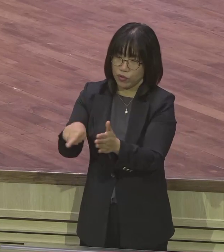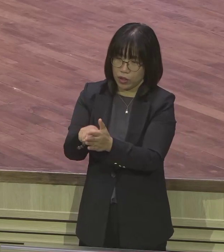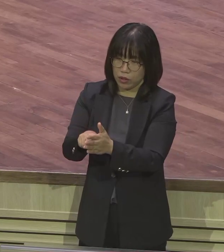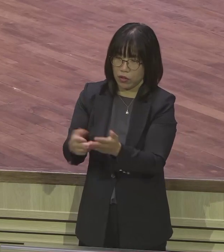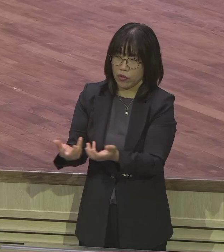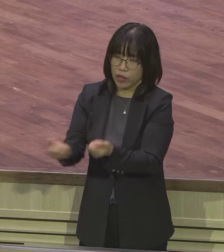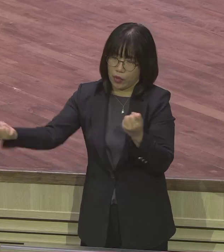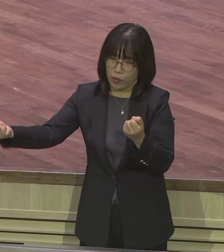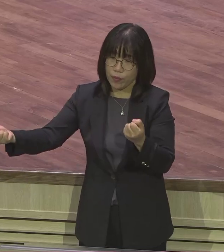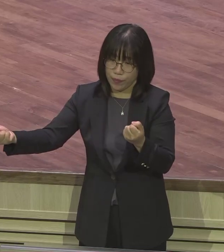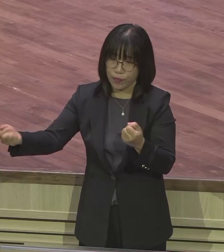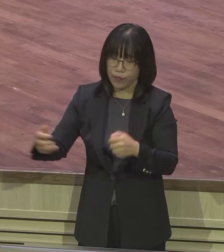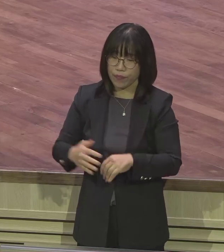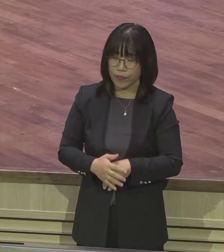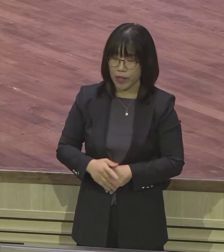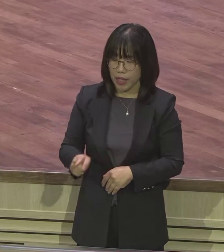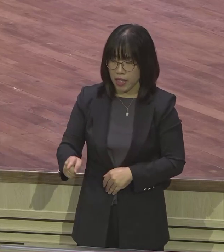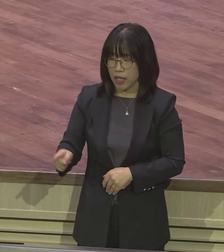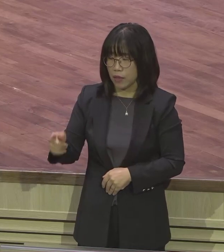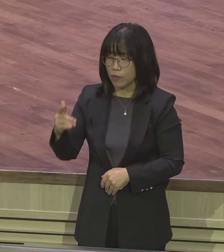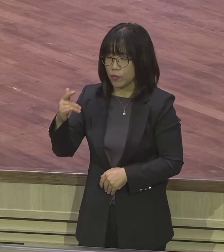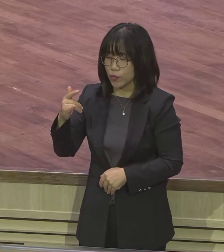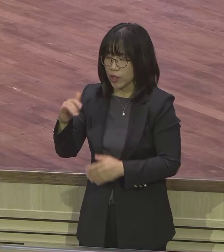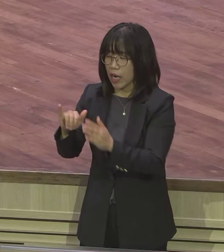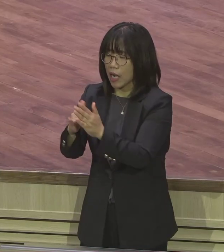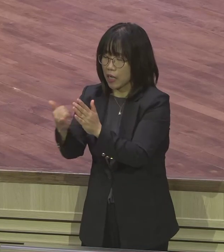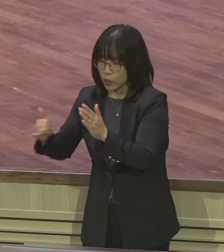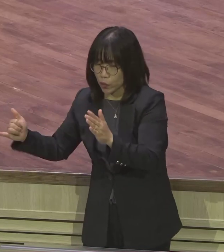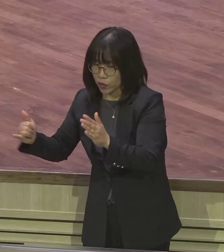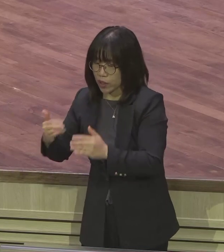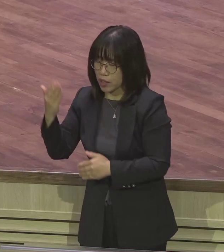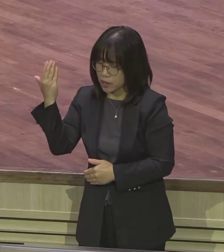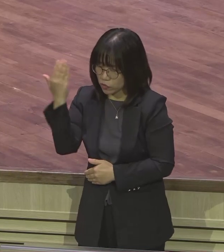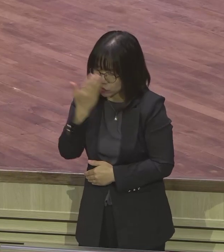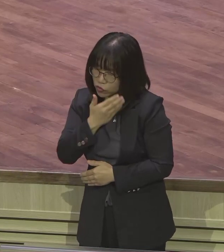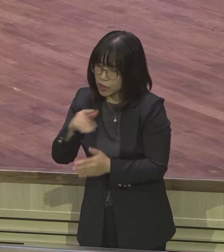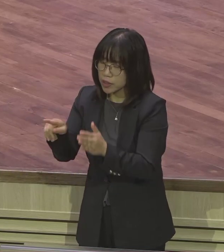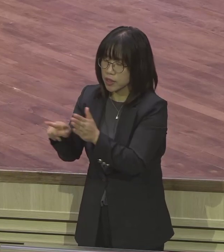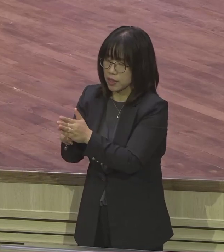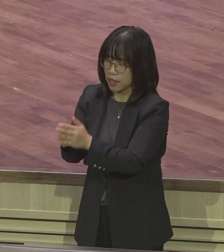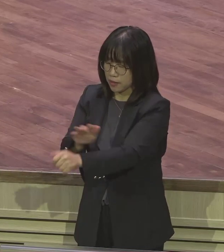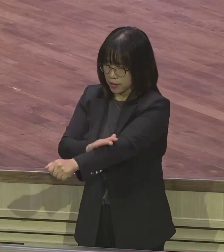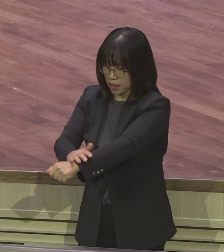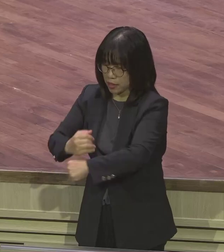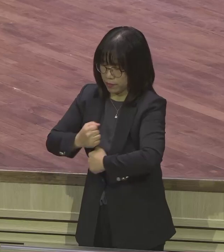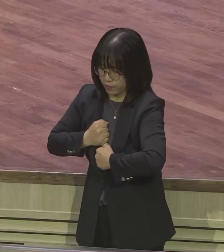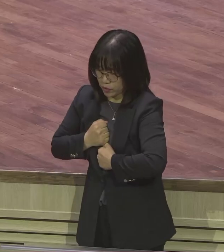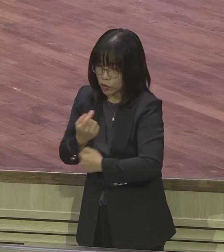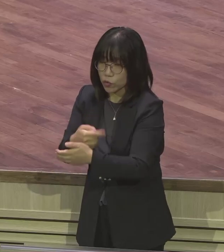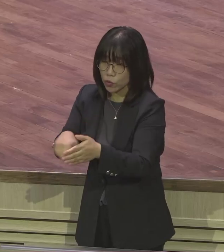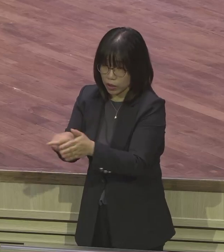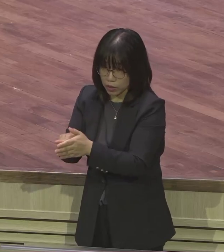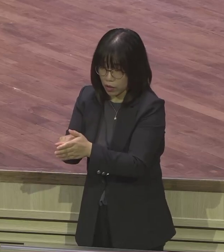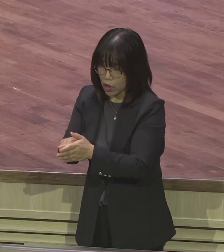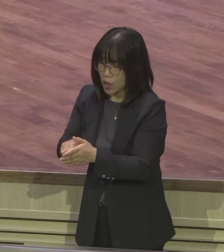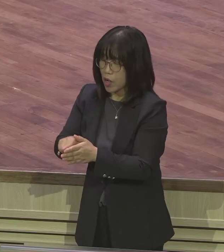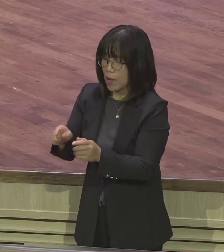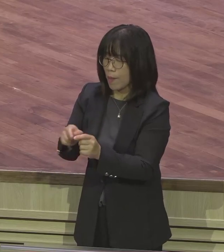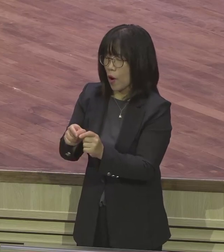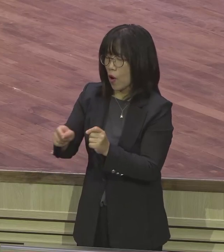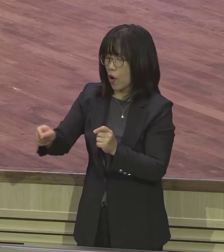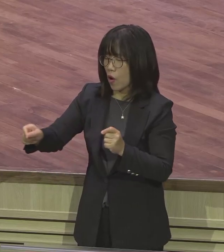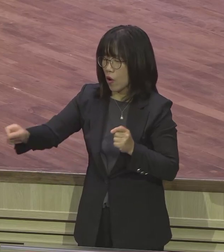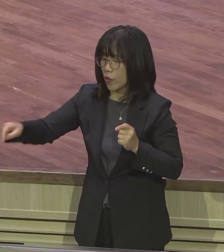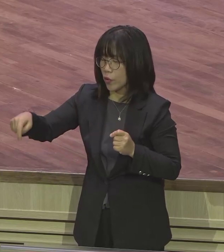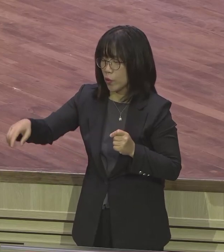문화니까 이거 동화되지 않고 순수하게 신앙을 지키게 하기 위한 최고의 장소가 멀리